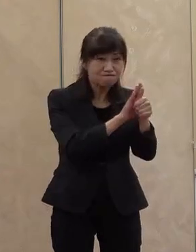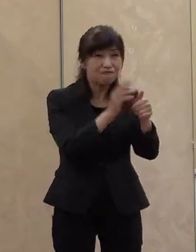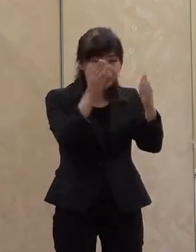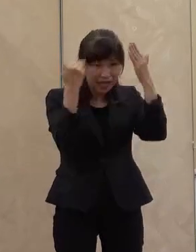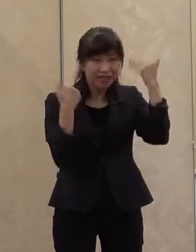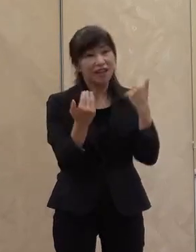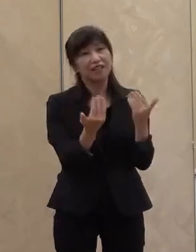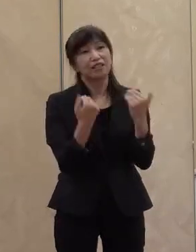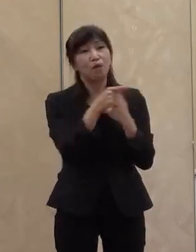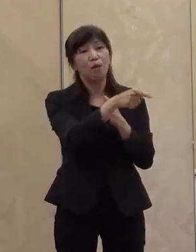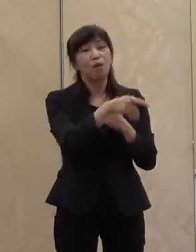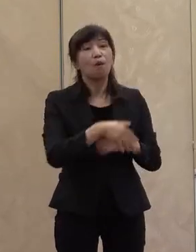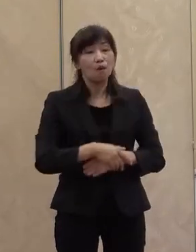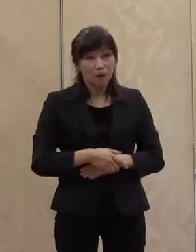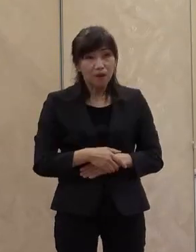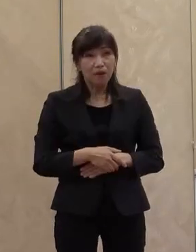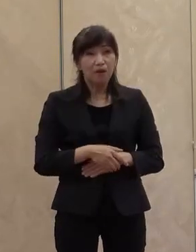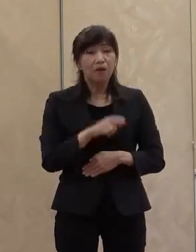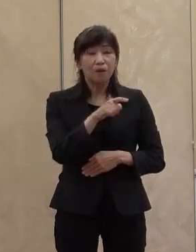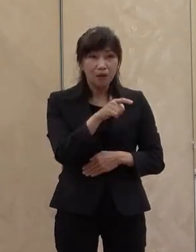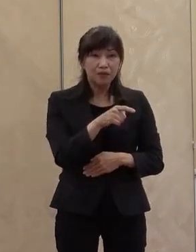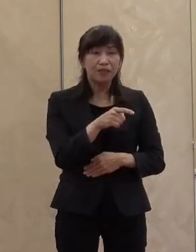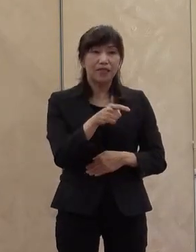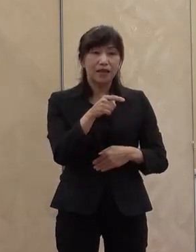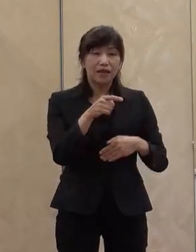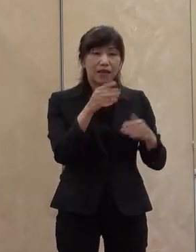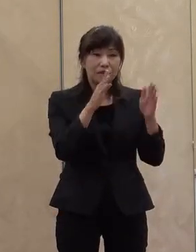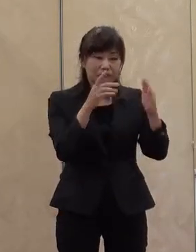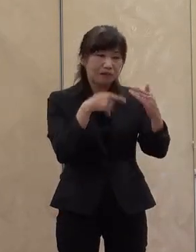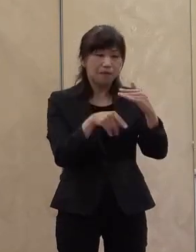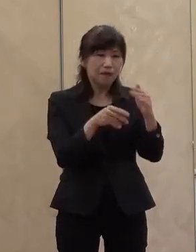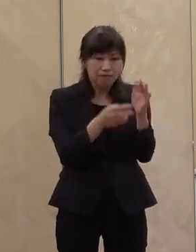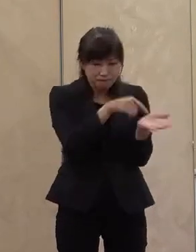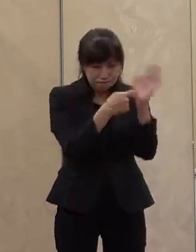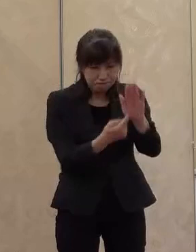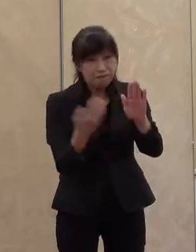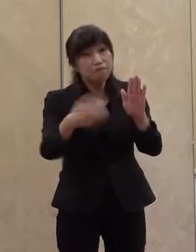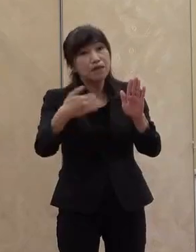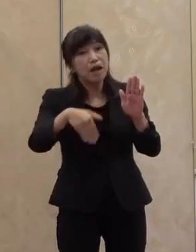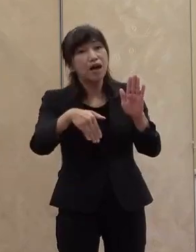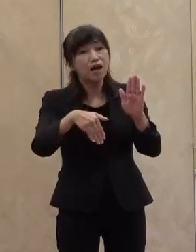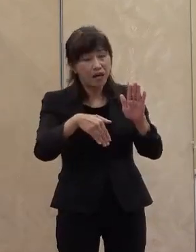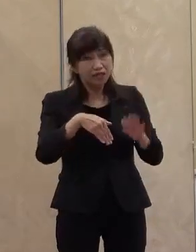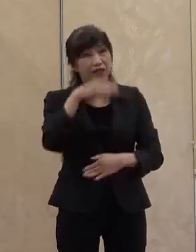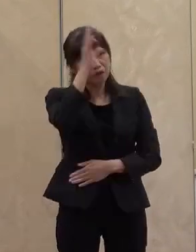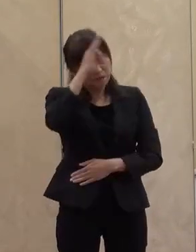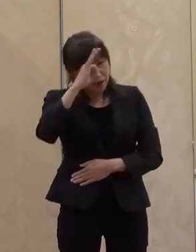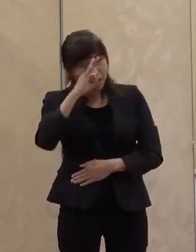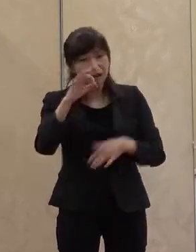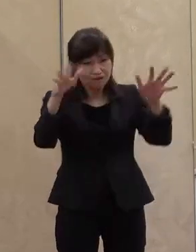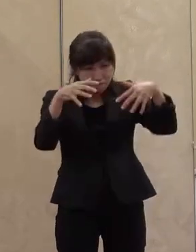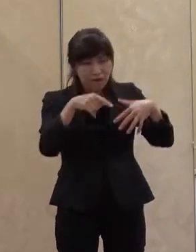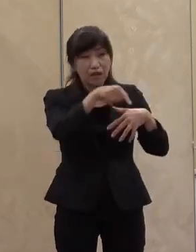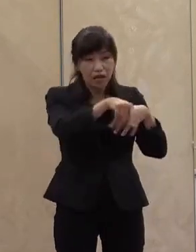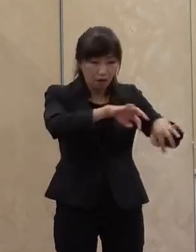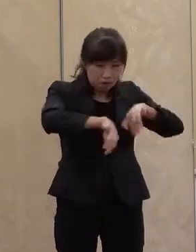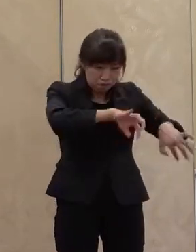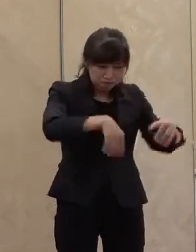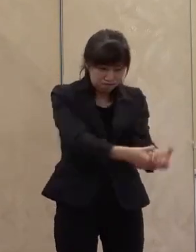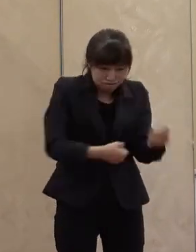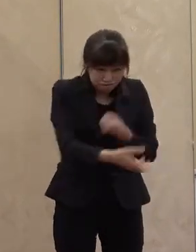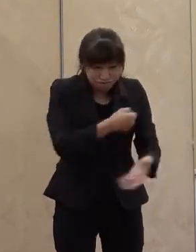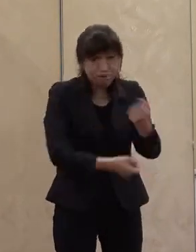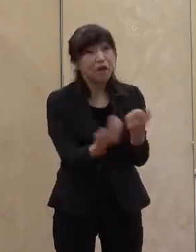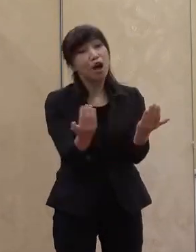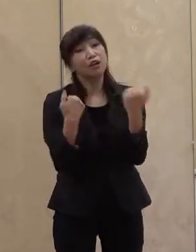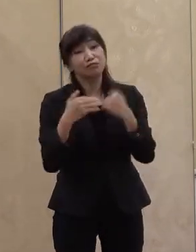の潜在的な求人枠を掘り起こしていくと。そして失業者の方にも厚く手